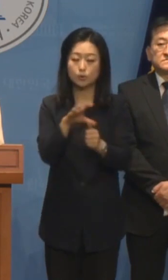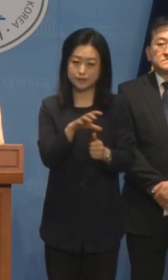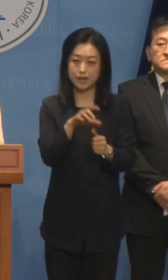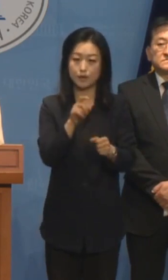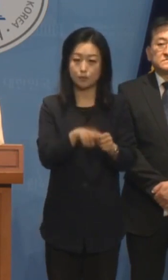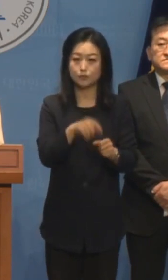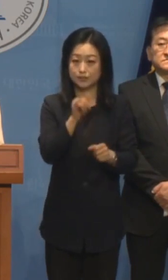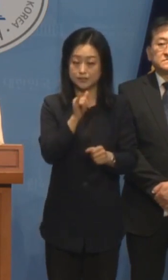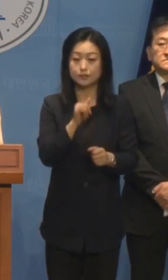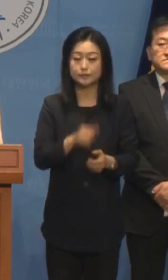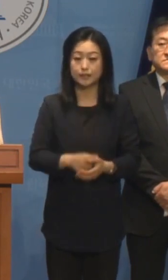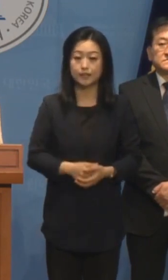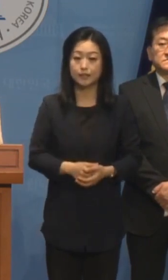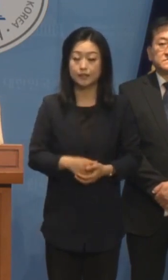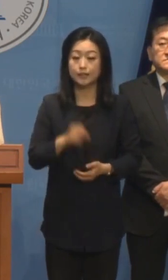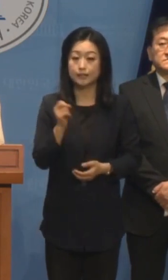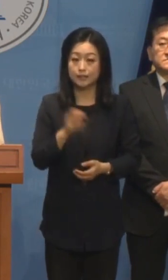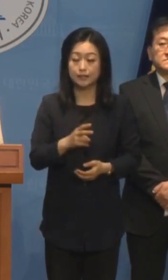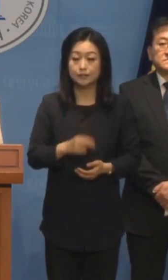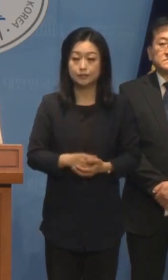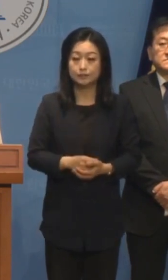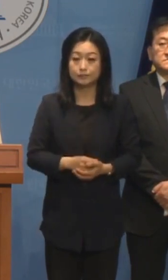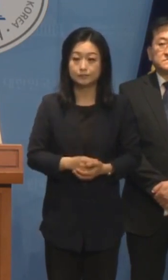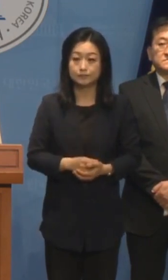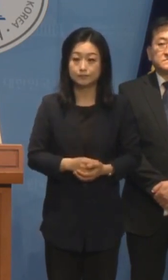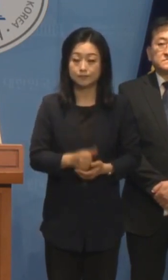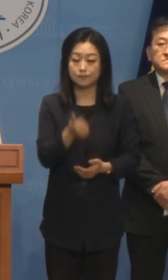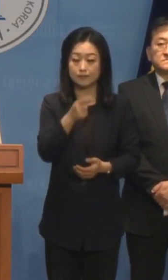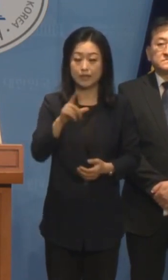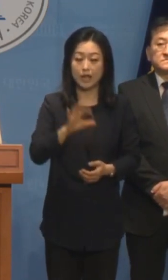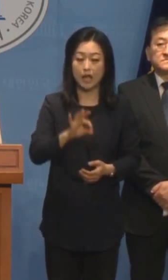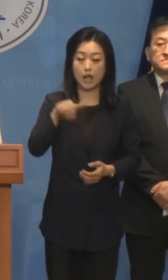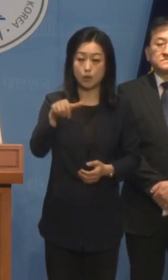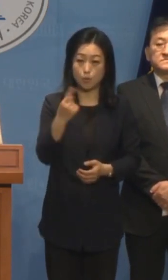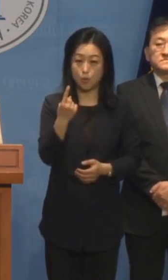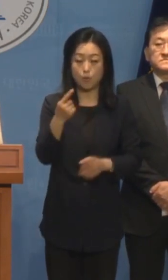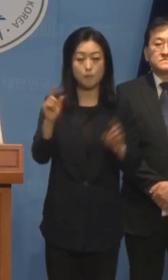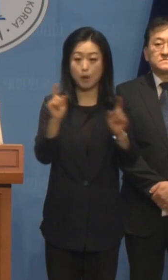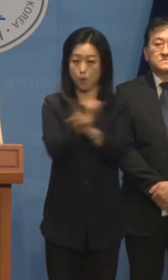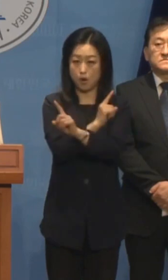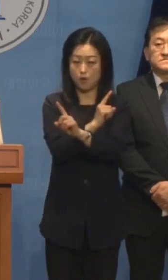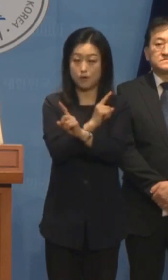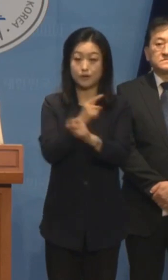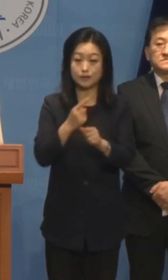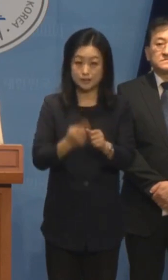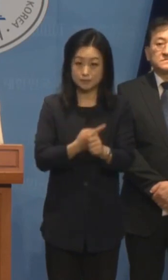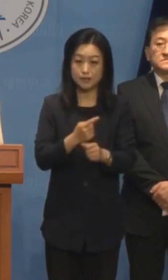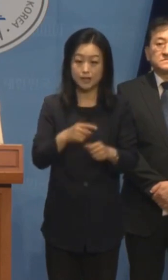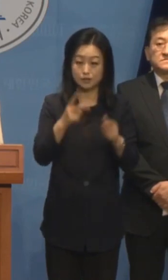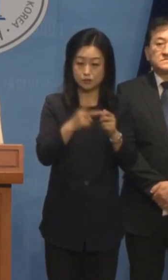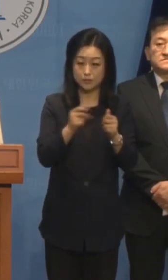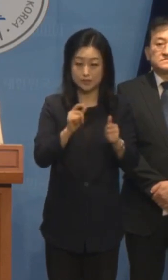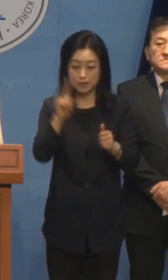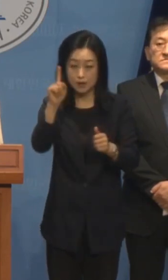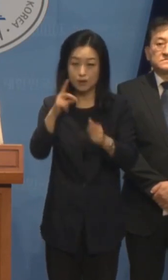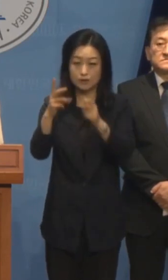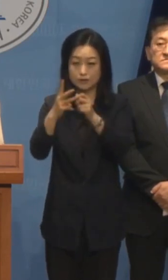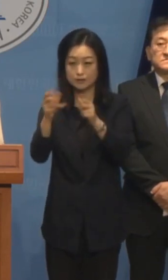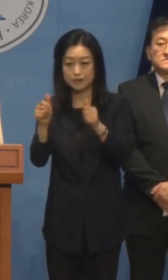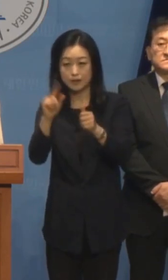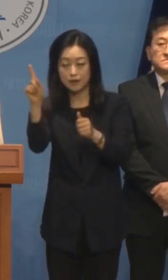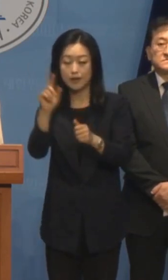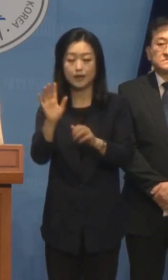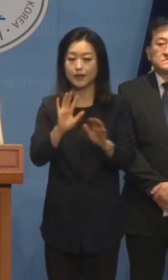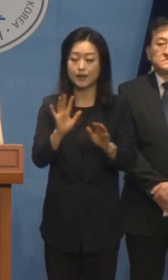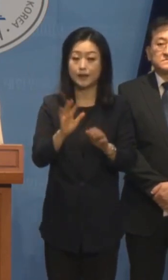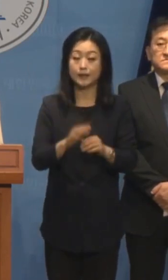될 것입니다. 또한 항고제도를 전면적으로 개편하여 재항고제도를 폐지하고 그러나